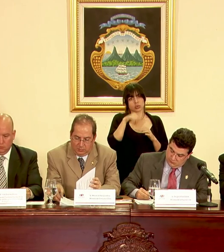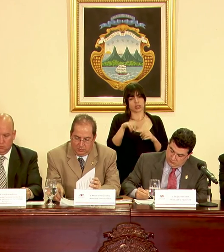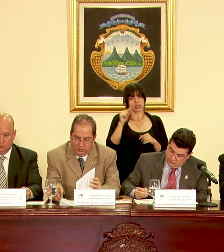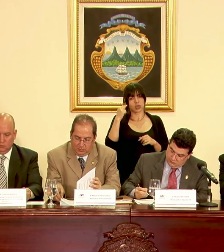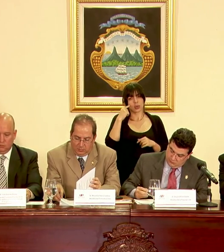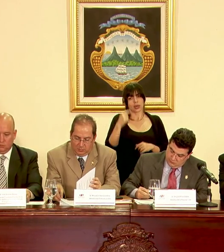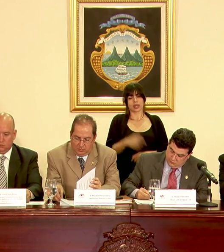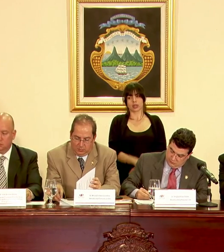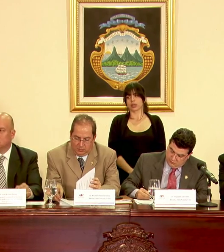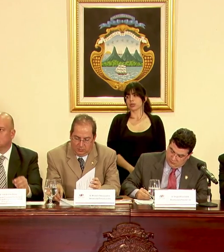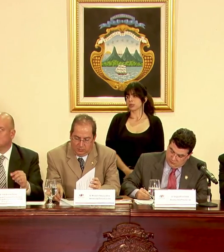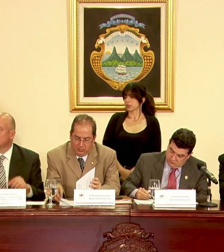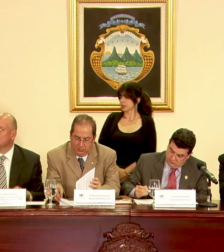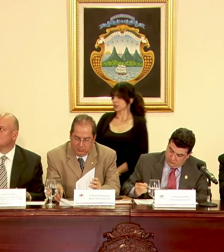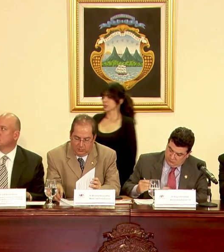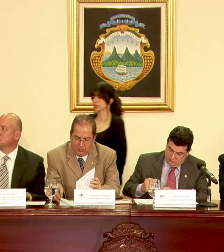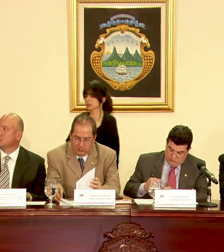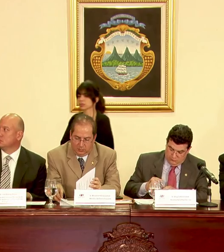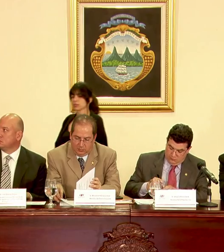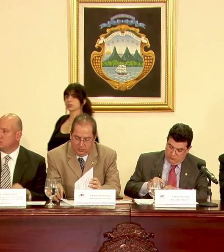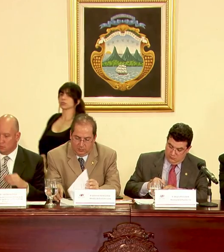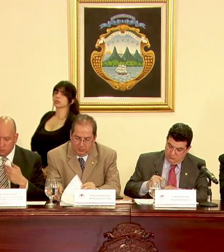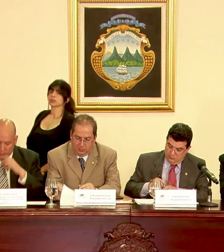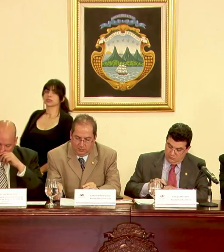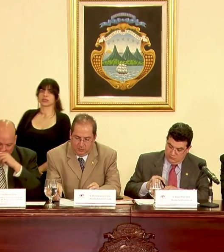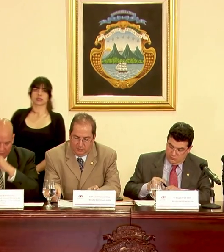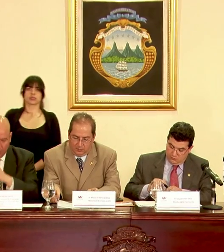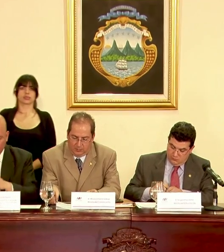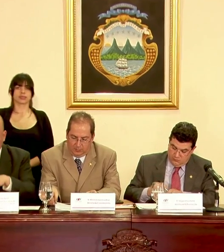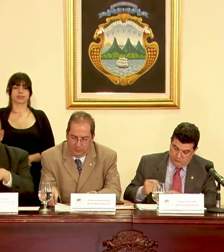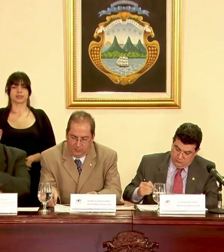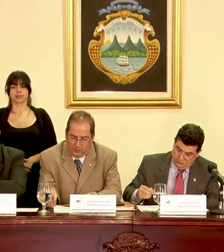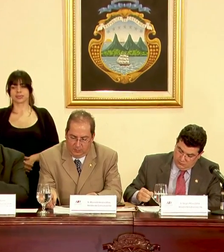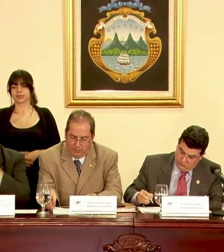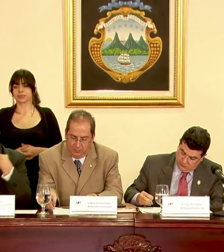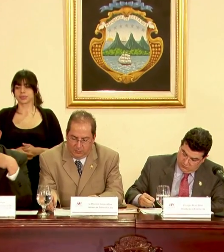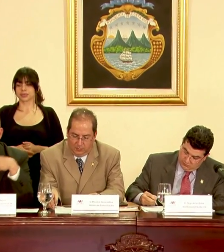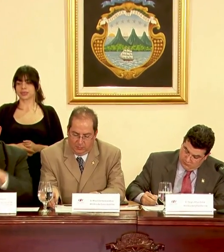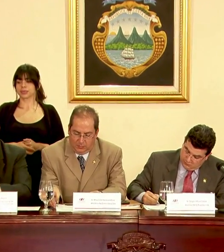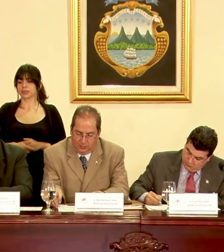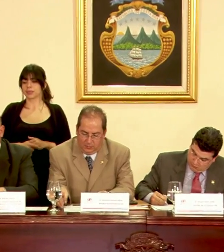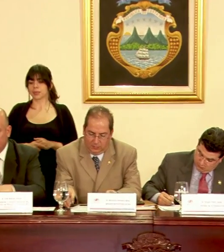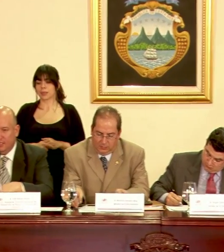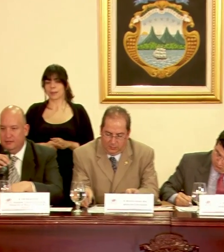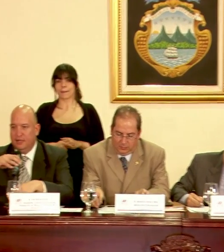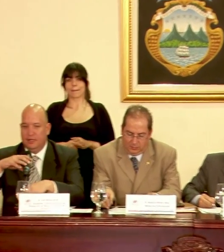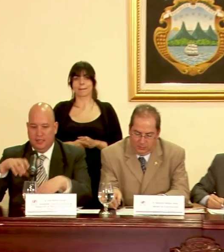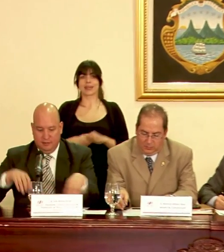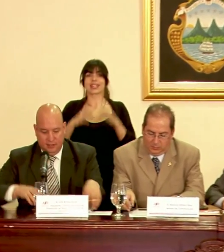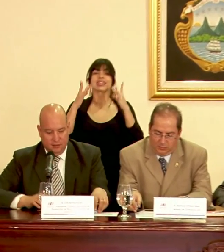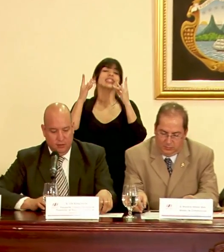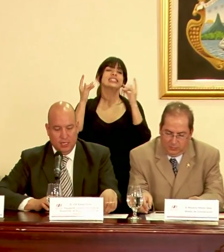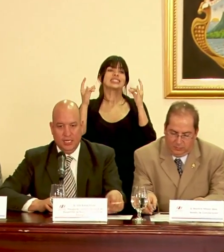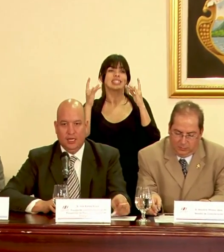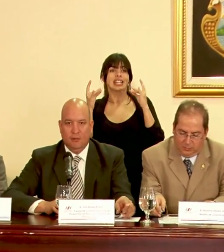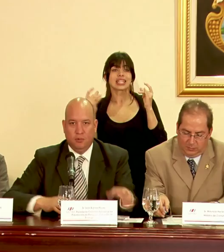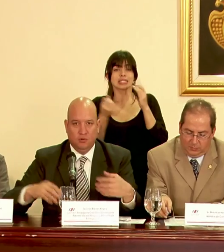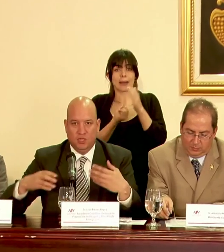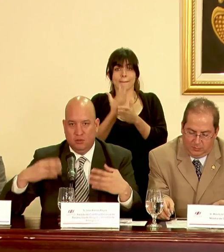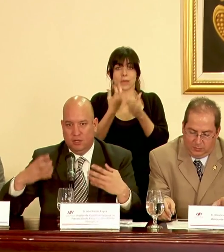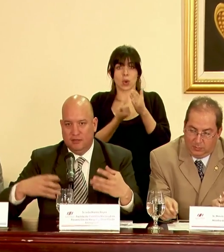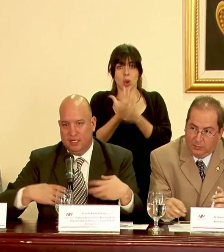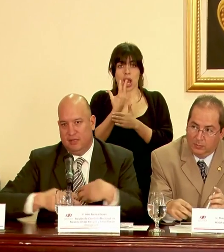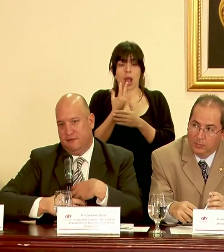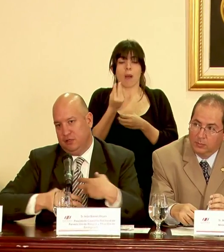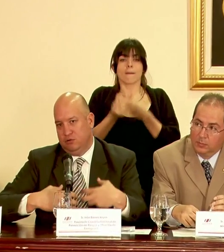administración don Iván primero la ceniza la ceniza volcánica va